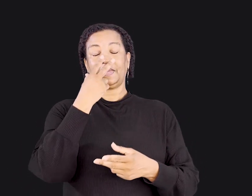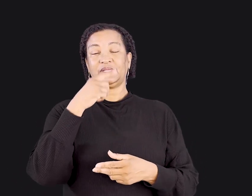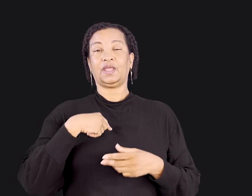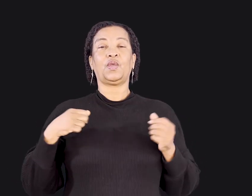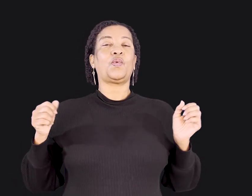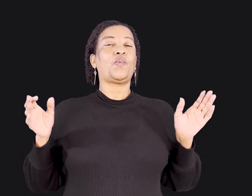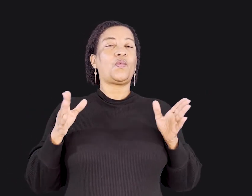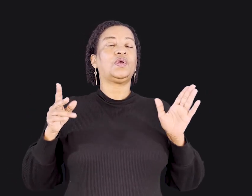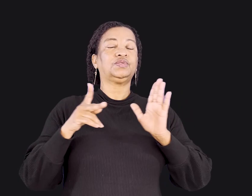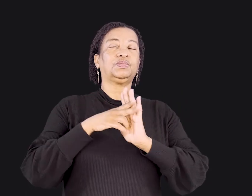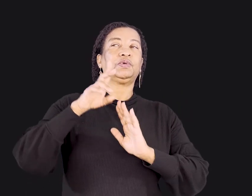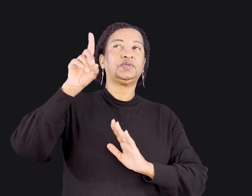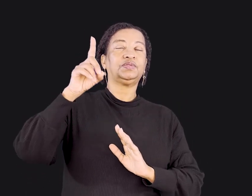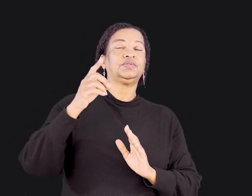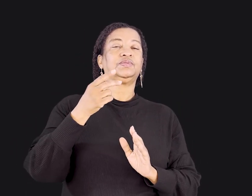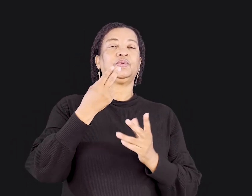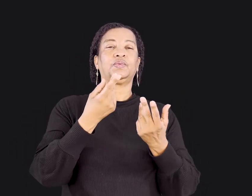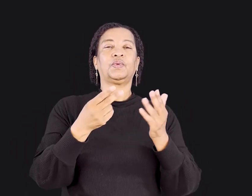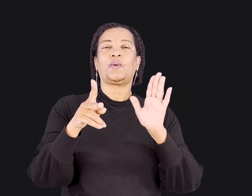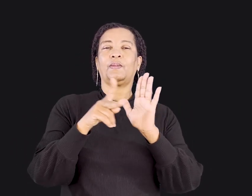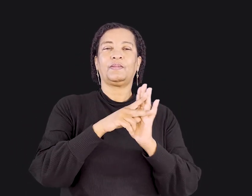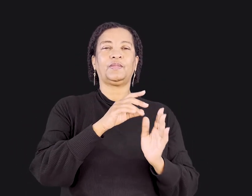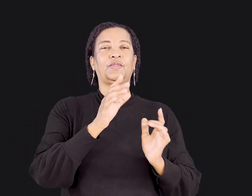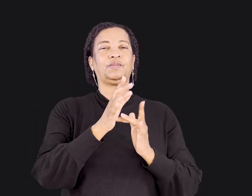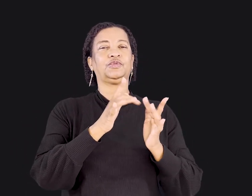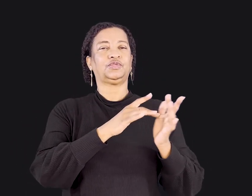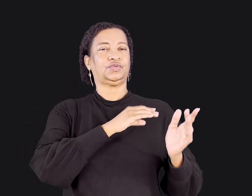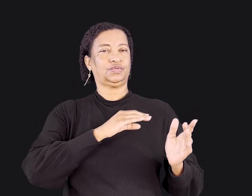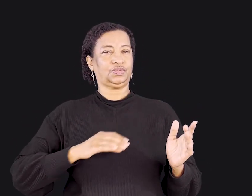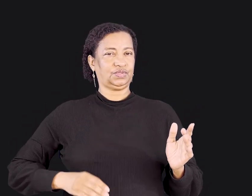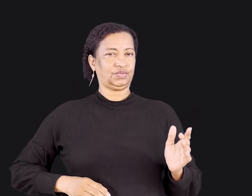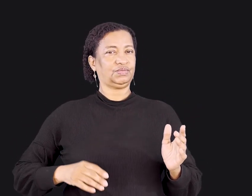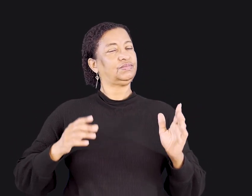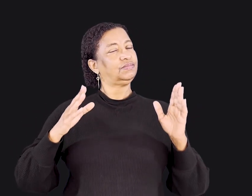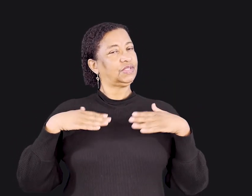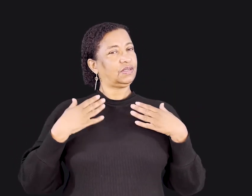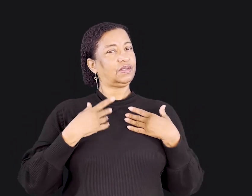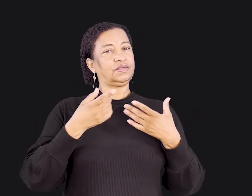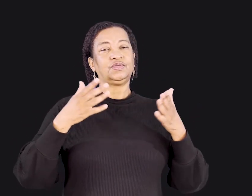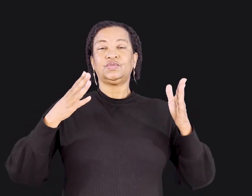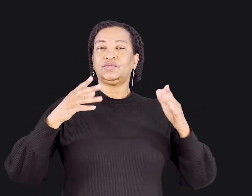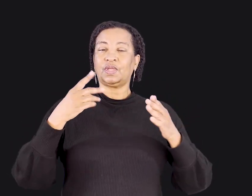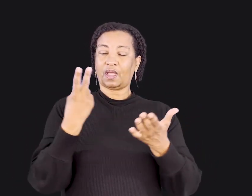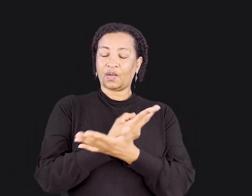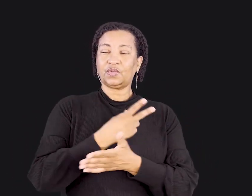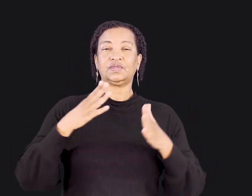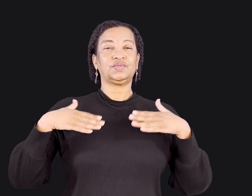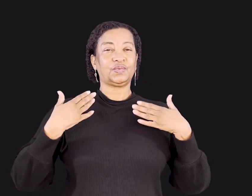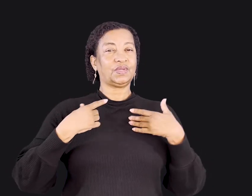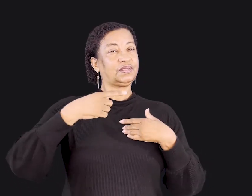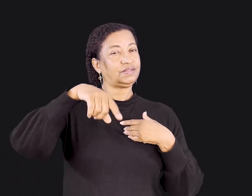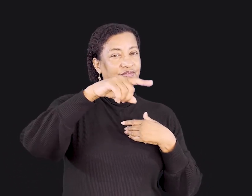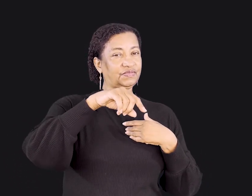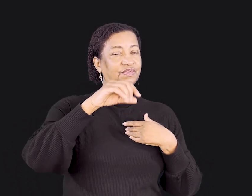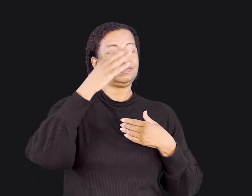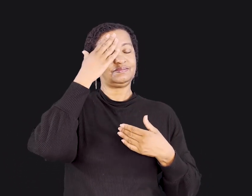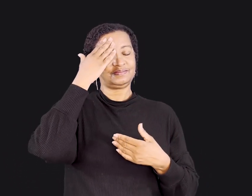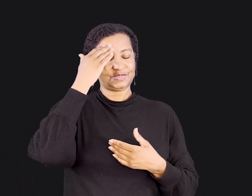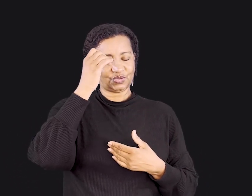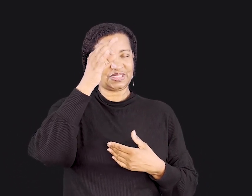como o próprio Jesus Cristo. Que aconteceu com a alegria de vocês? Tenho certeza que, se fosse possível, vocês